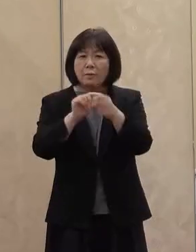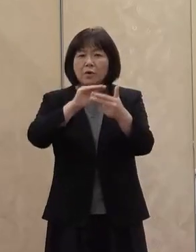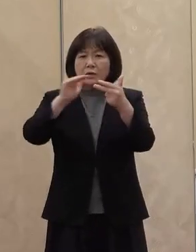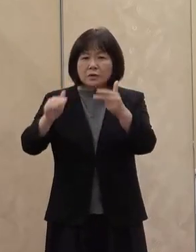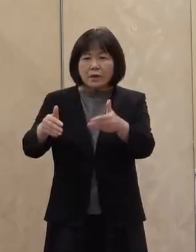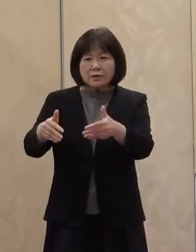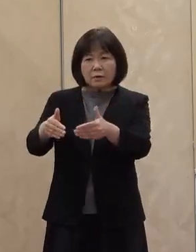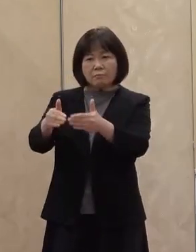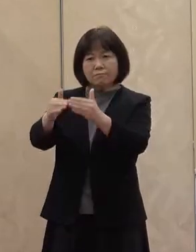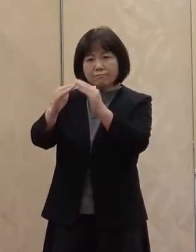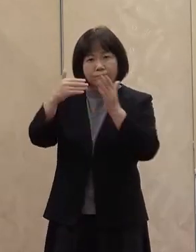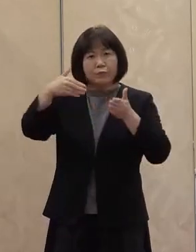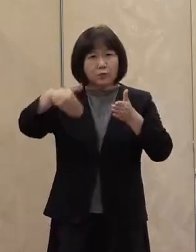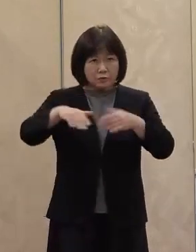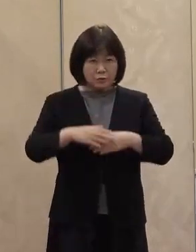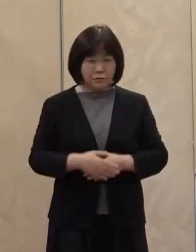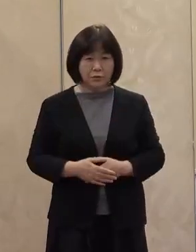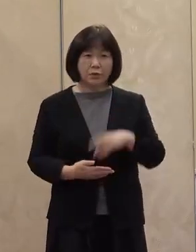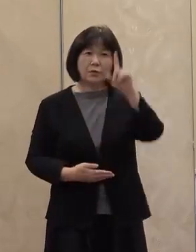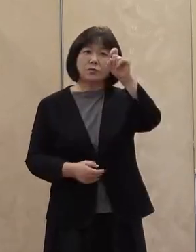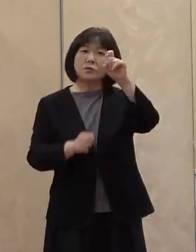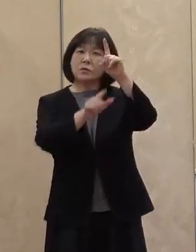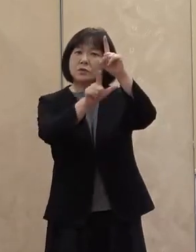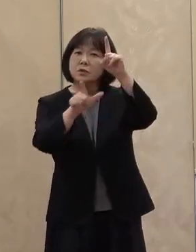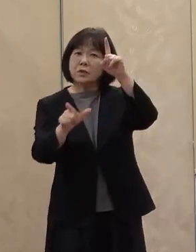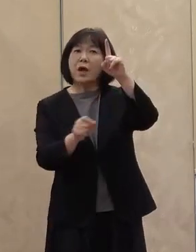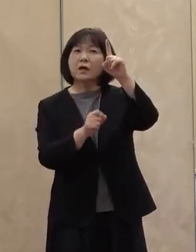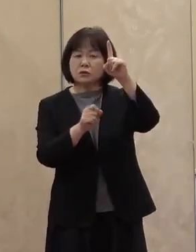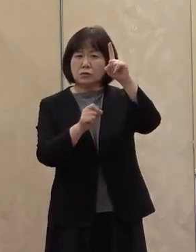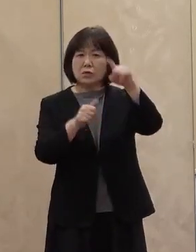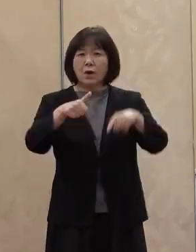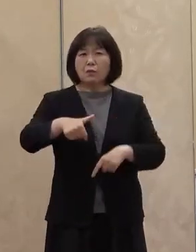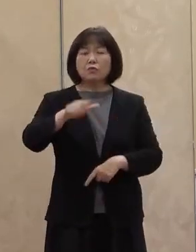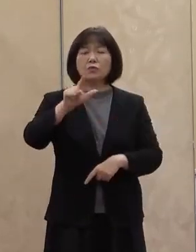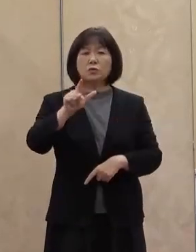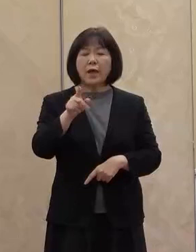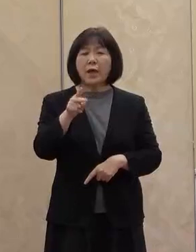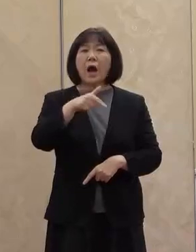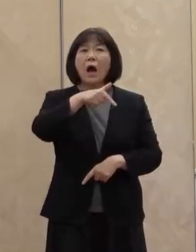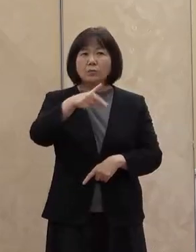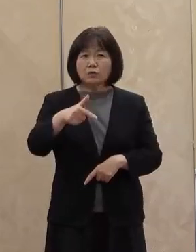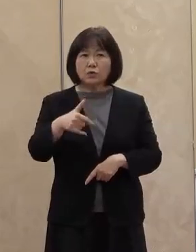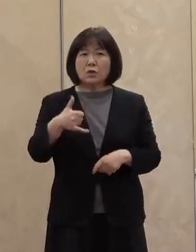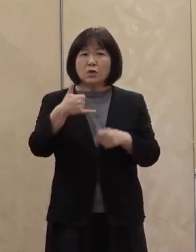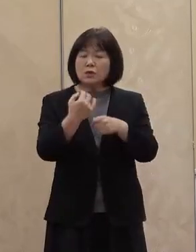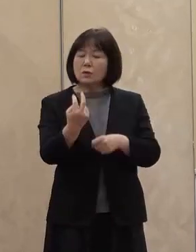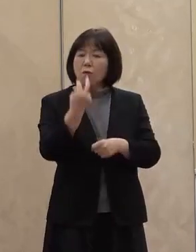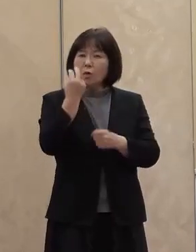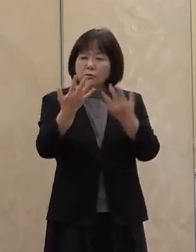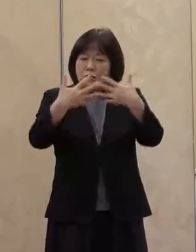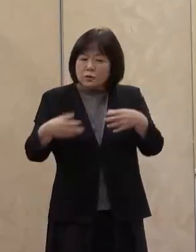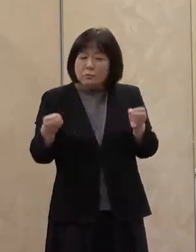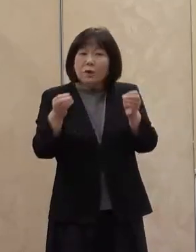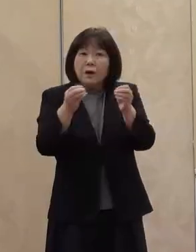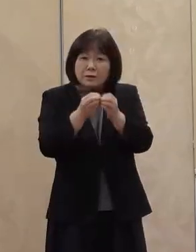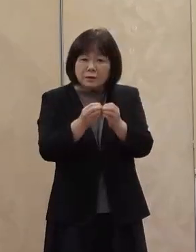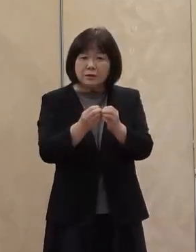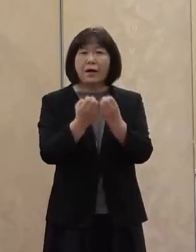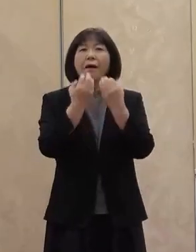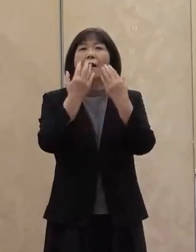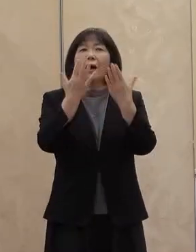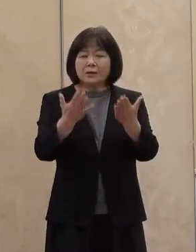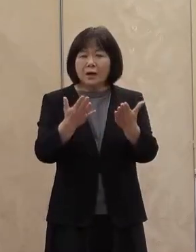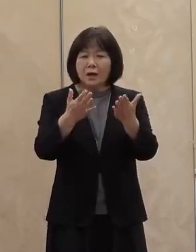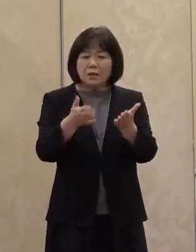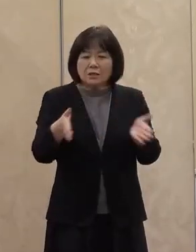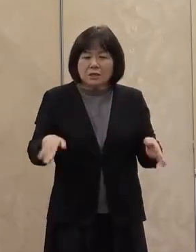始めています。11月にはプレハブですけども、人工呼吸器を備えた新しいこの一階建ての